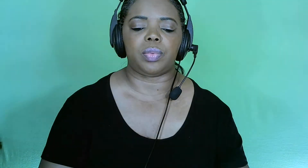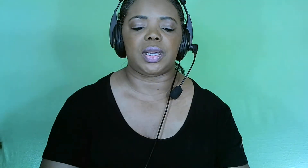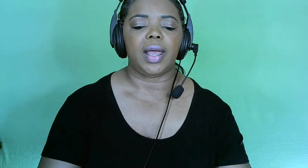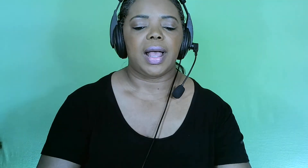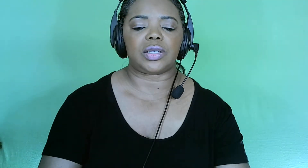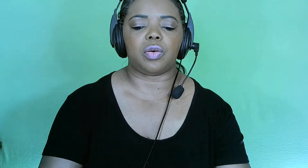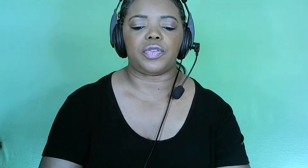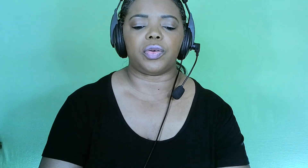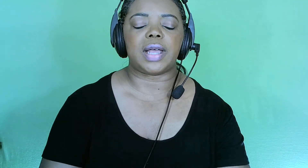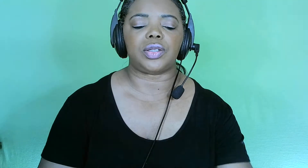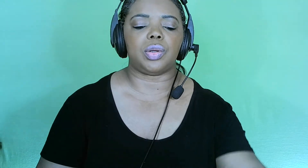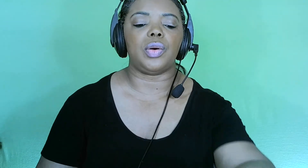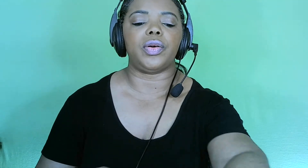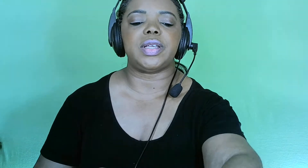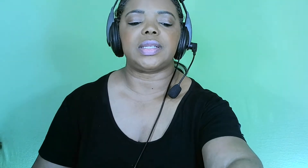sobre as configurações.